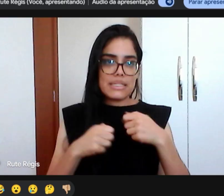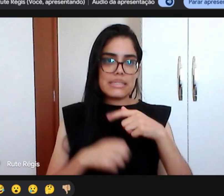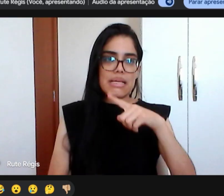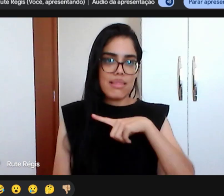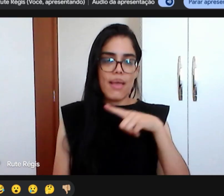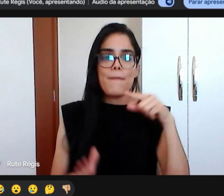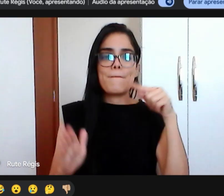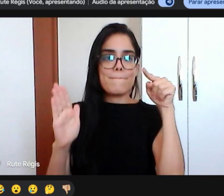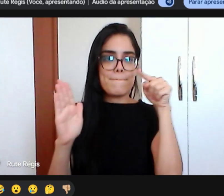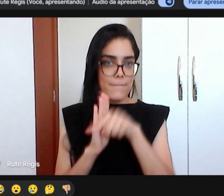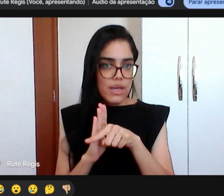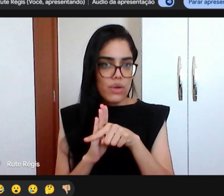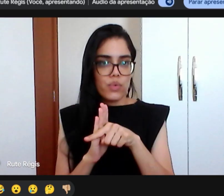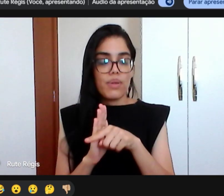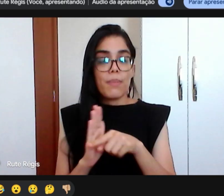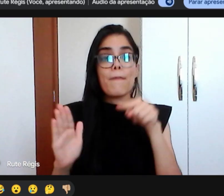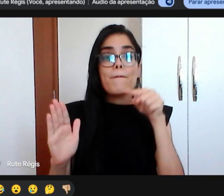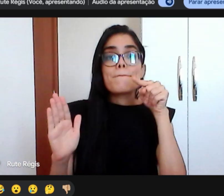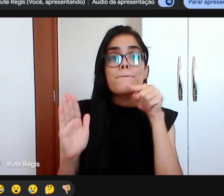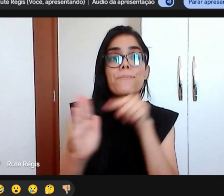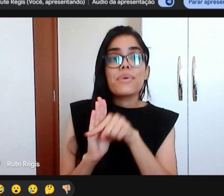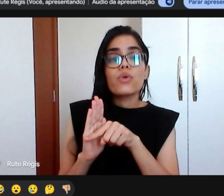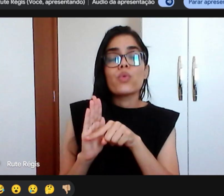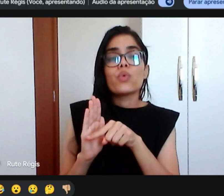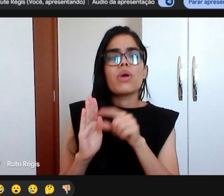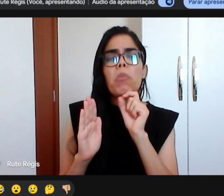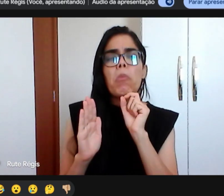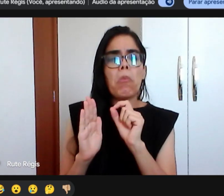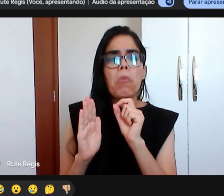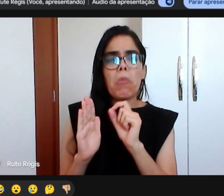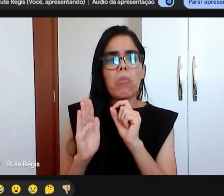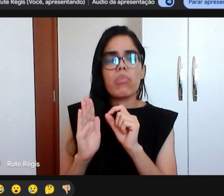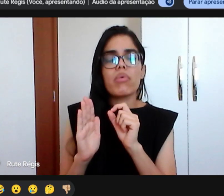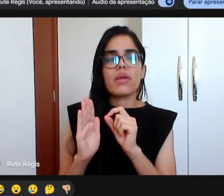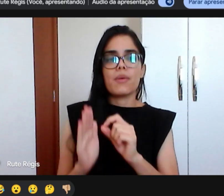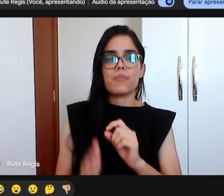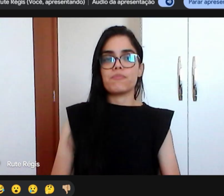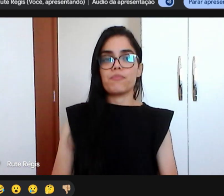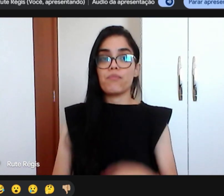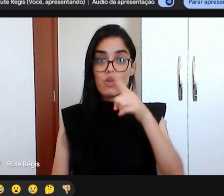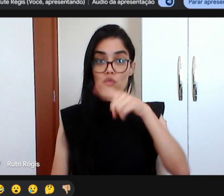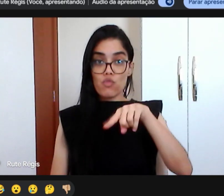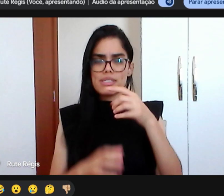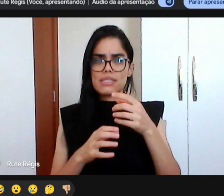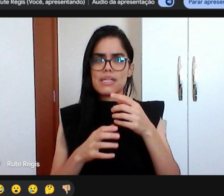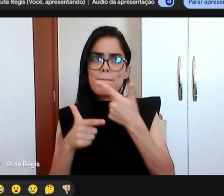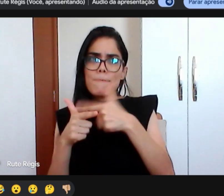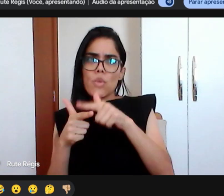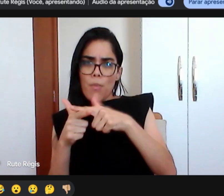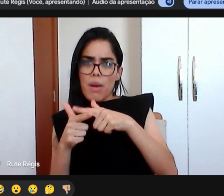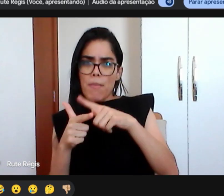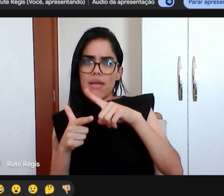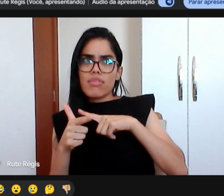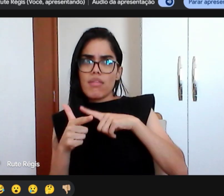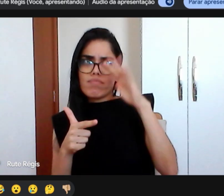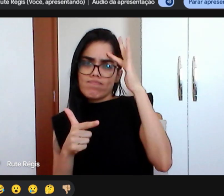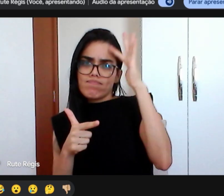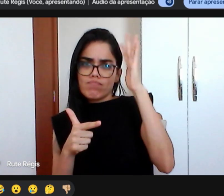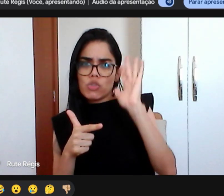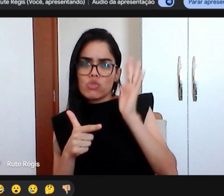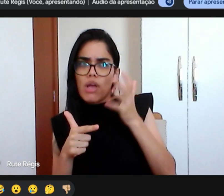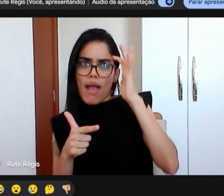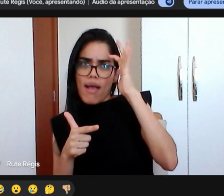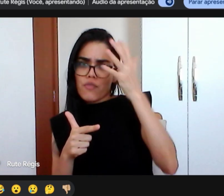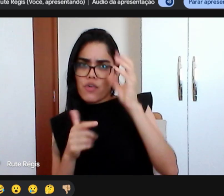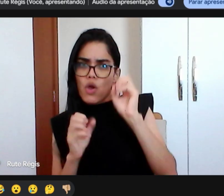pergunta, né? Todas as pesquisas precisam conter essa pergunta. E a pergunta